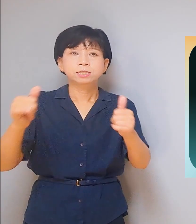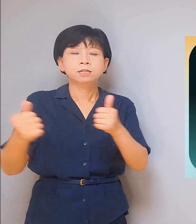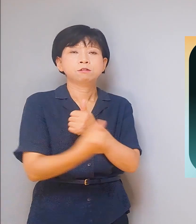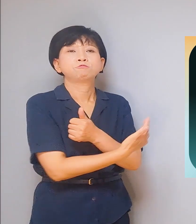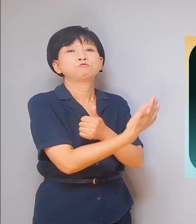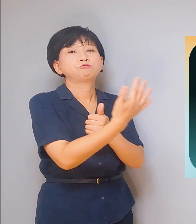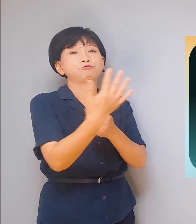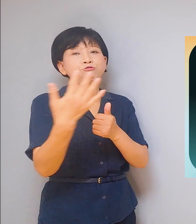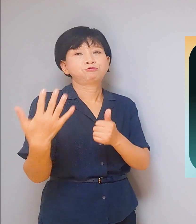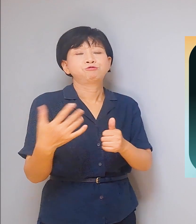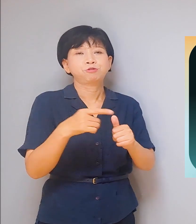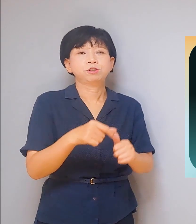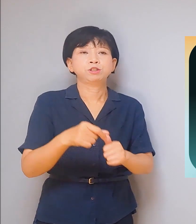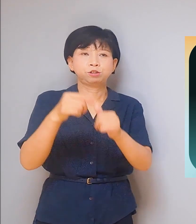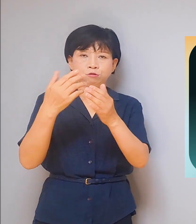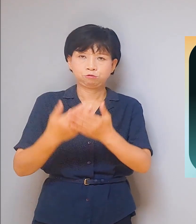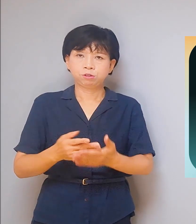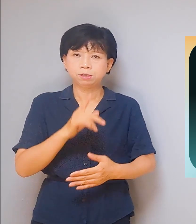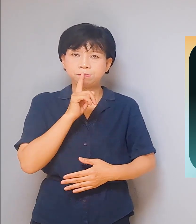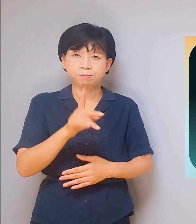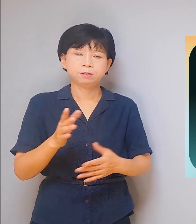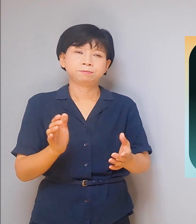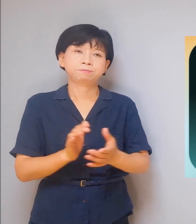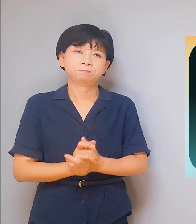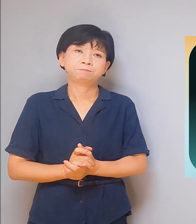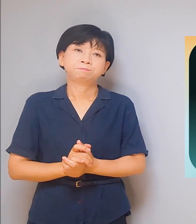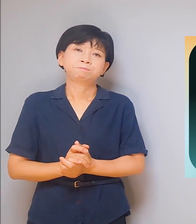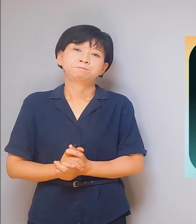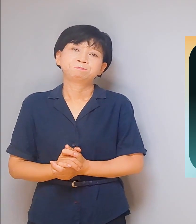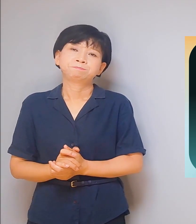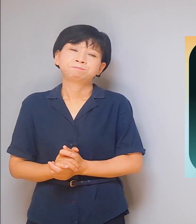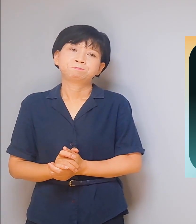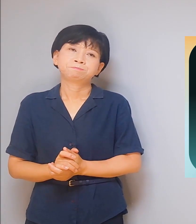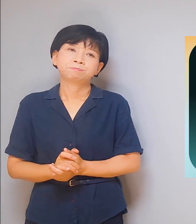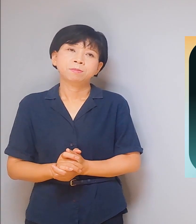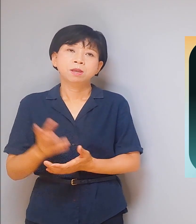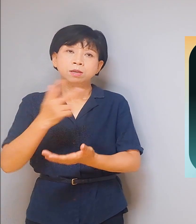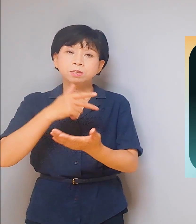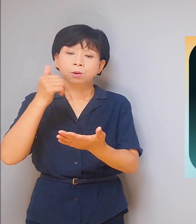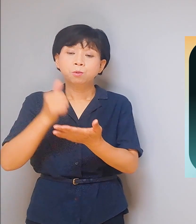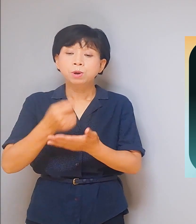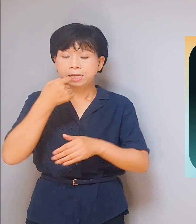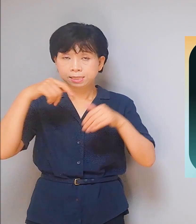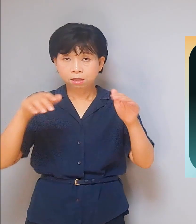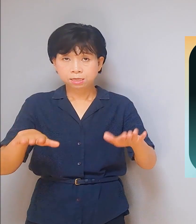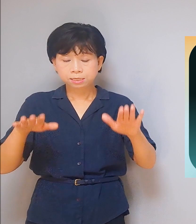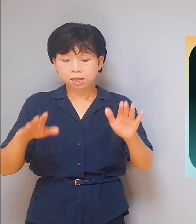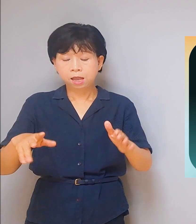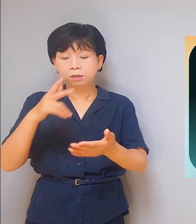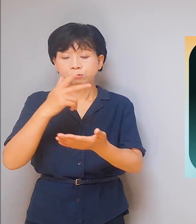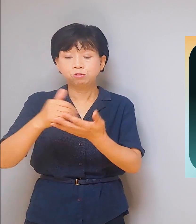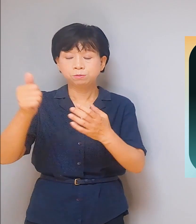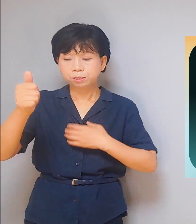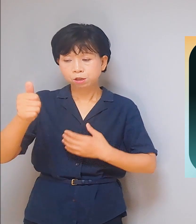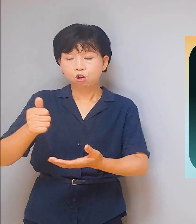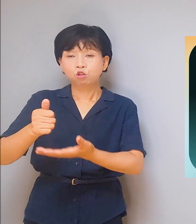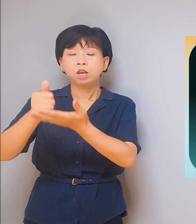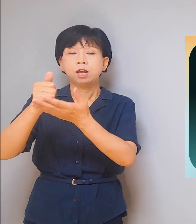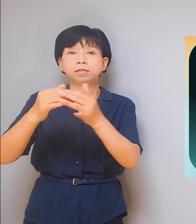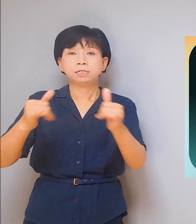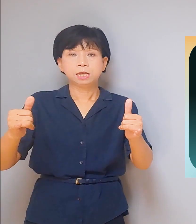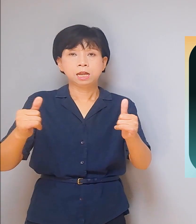진치고 그들을 건지시는도다. 아멘. 여호와의 천사가 주를 경외하는 다윗